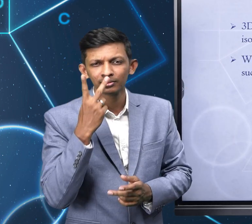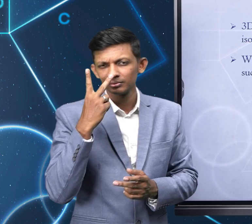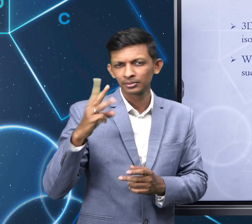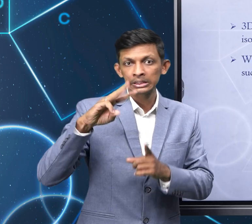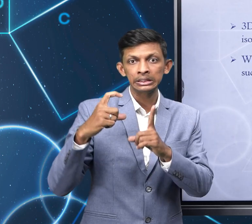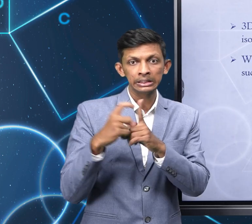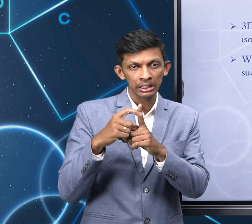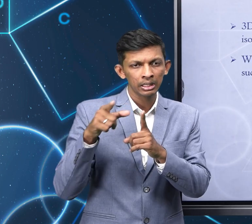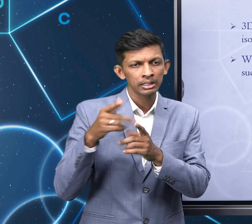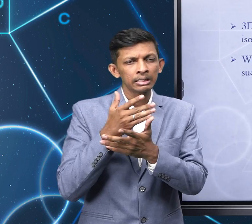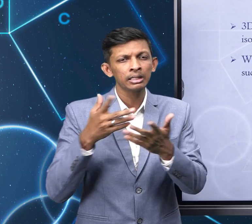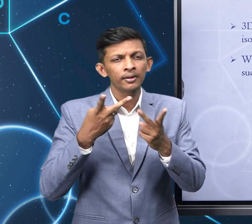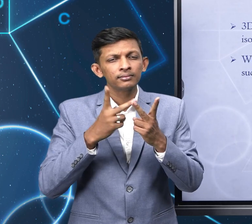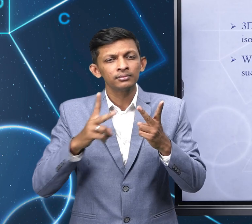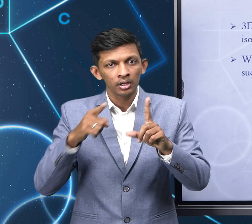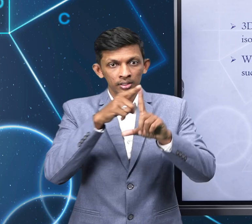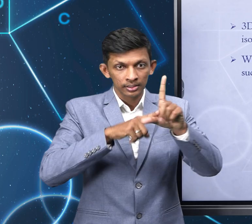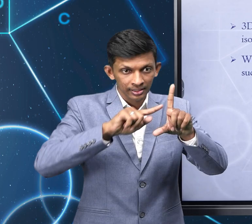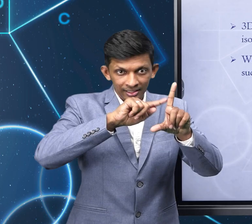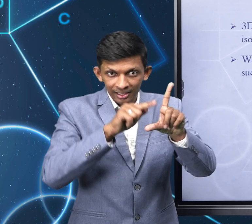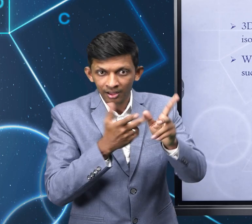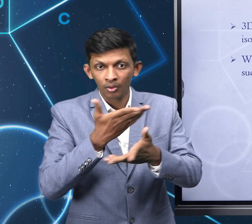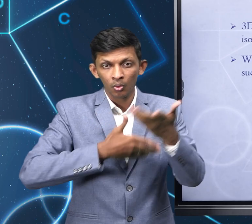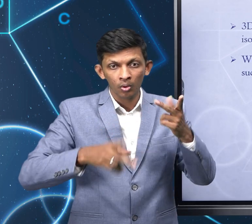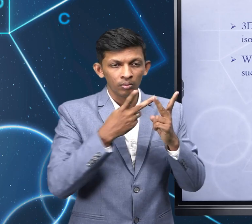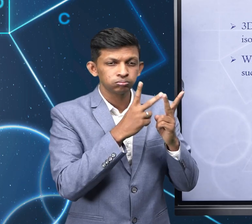3D ऑब्जेक्टकडे वेगवेगळ्या कोनातून पाहताना वरची,